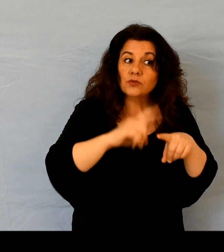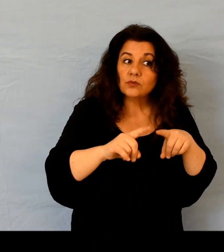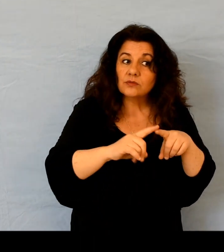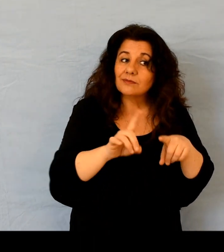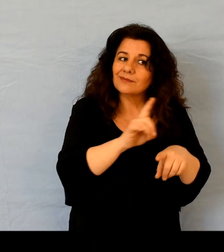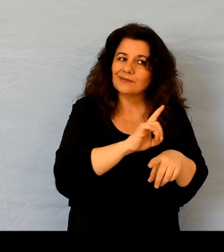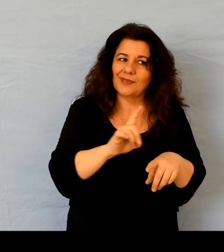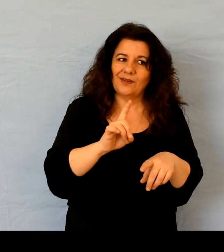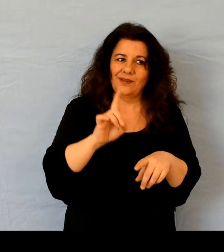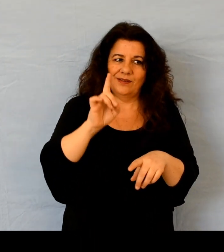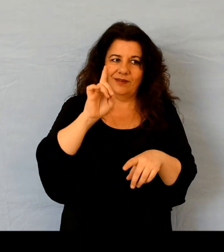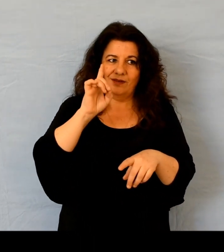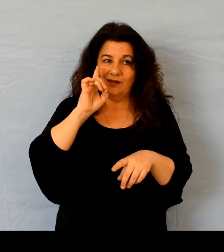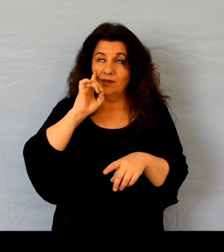grâce.